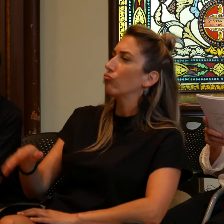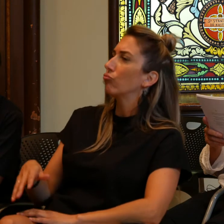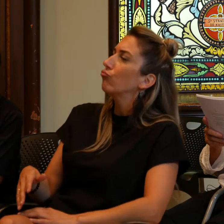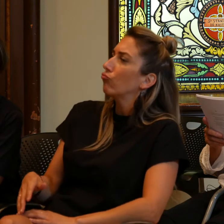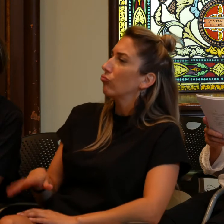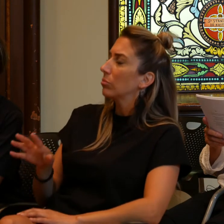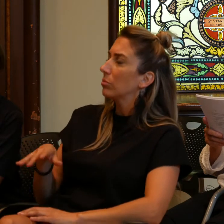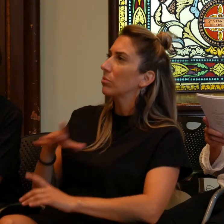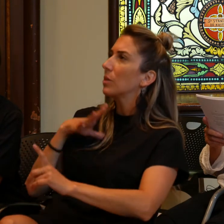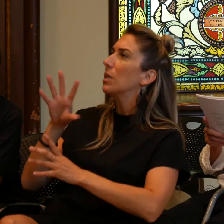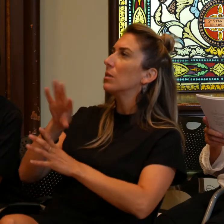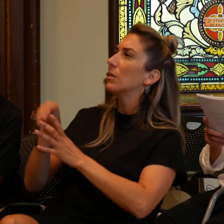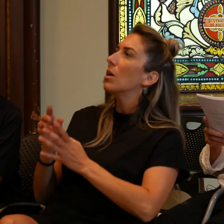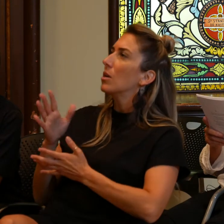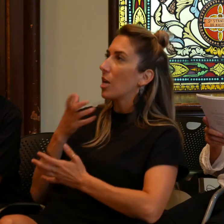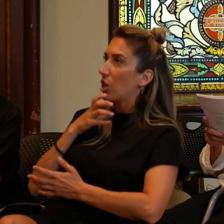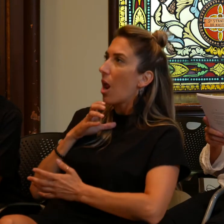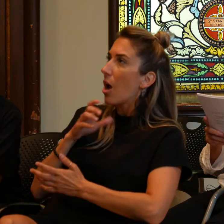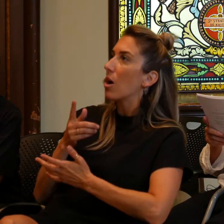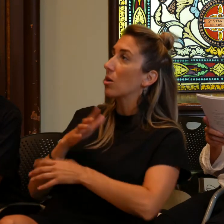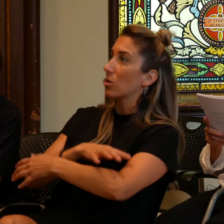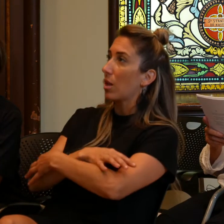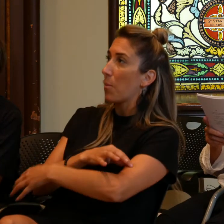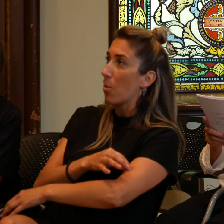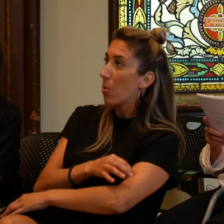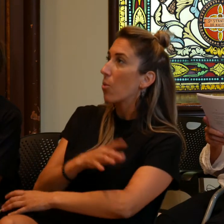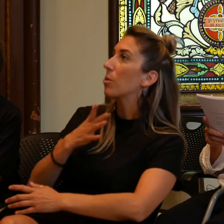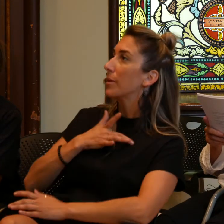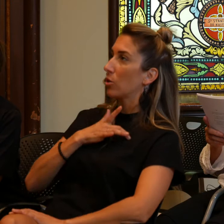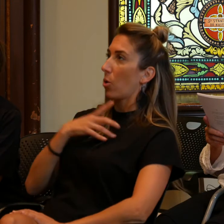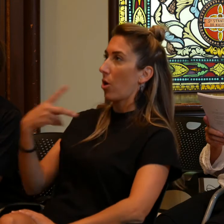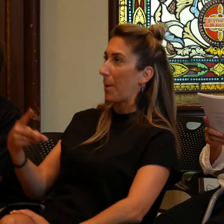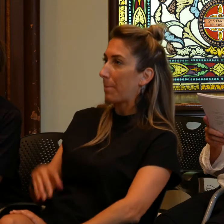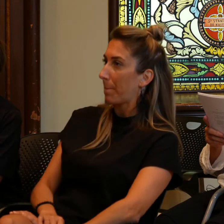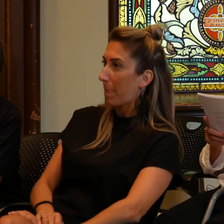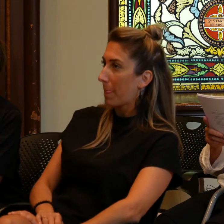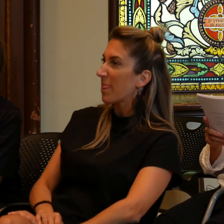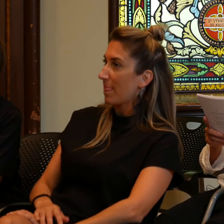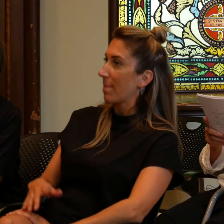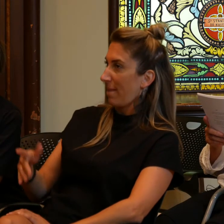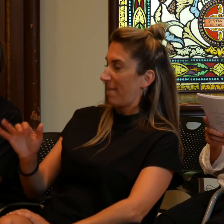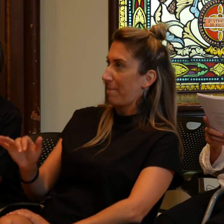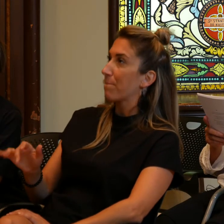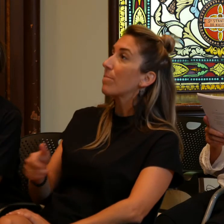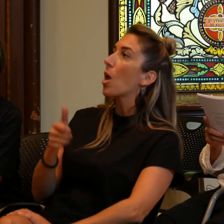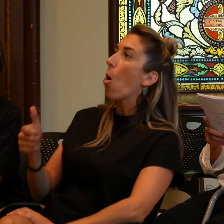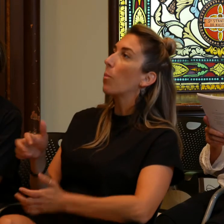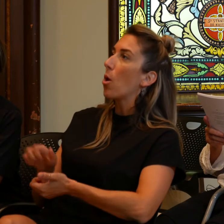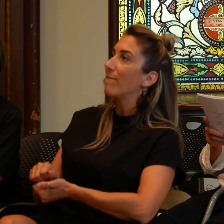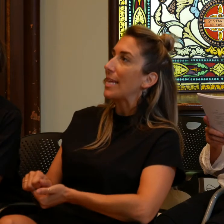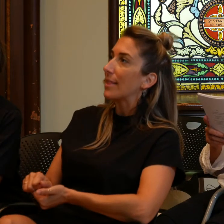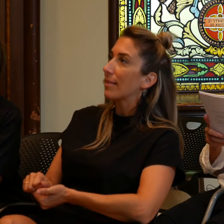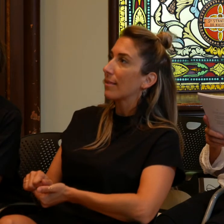vie, l'un pour la chaleur de ta peau et de ton cœur, l'autre pour le vide